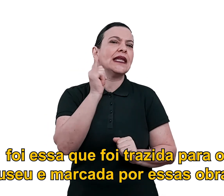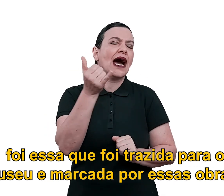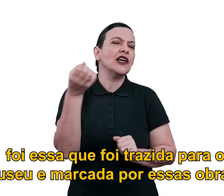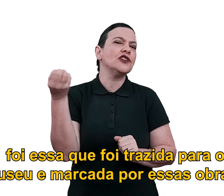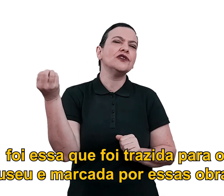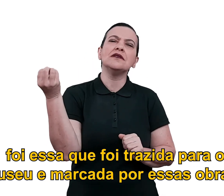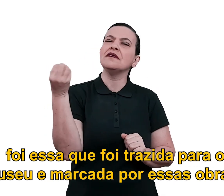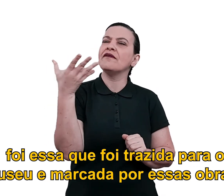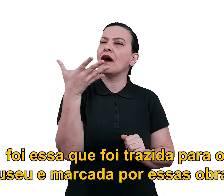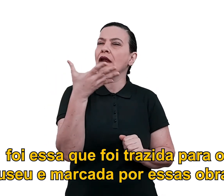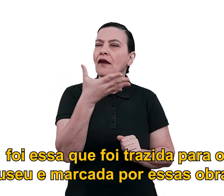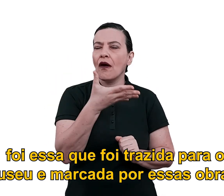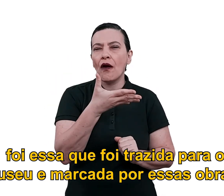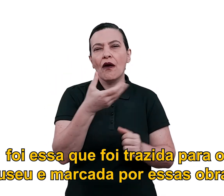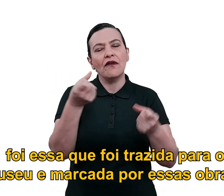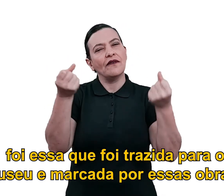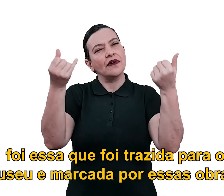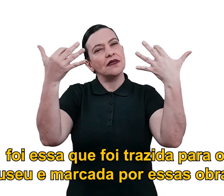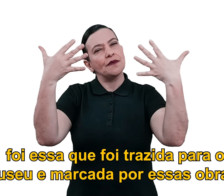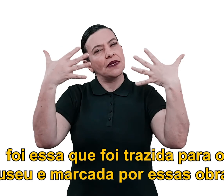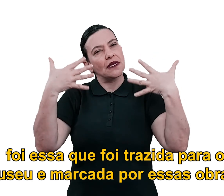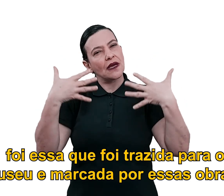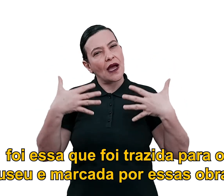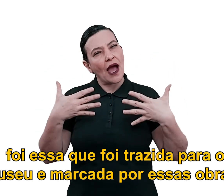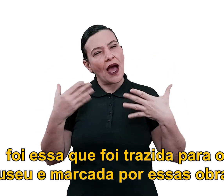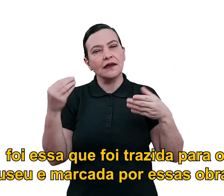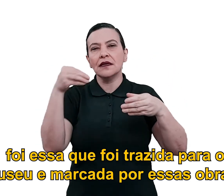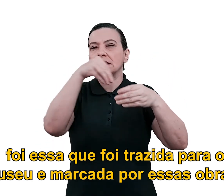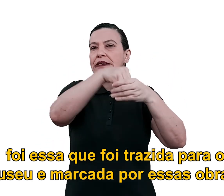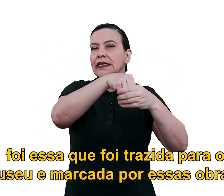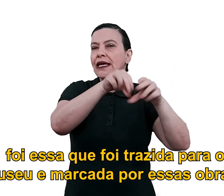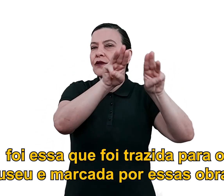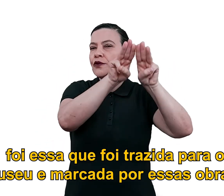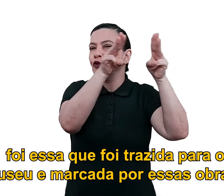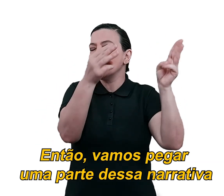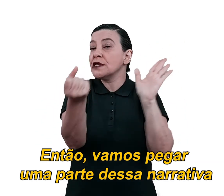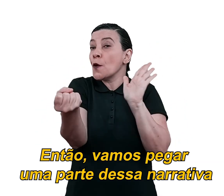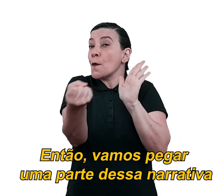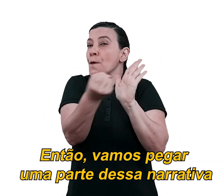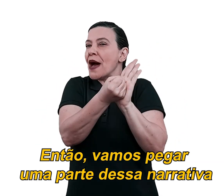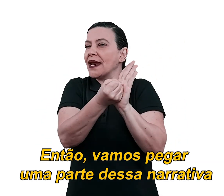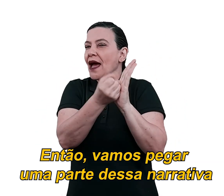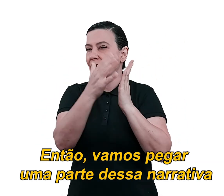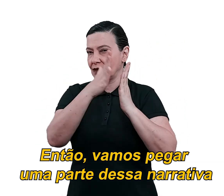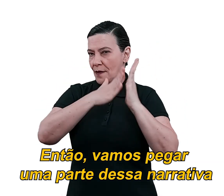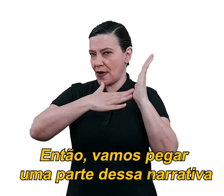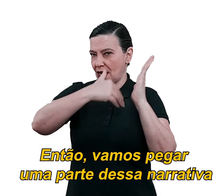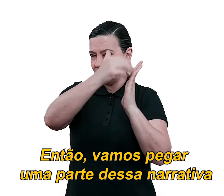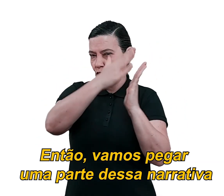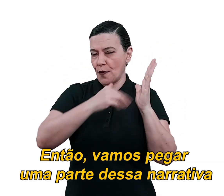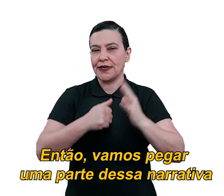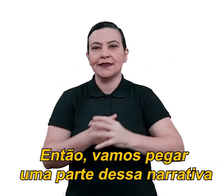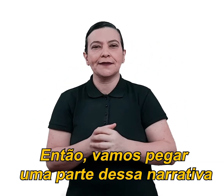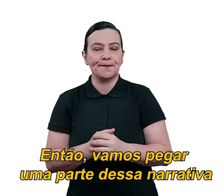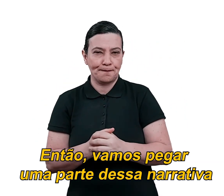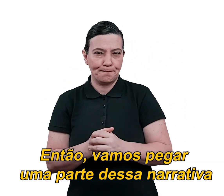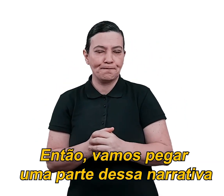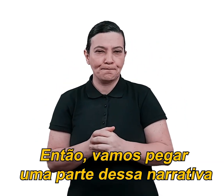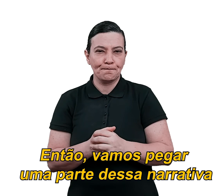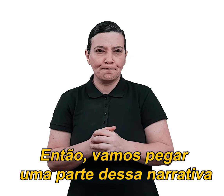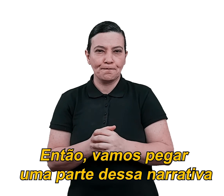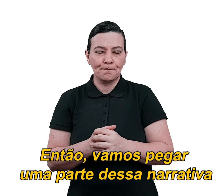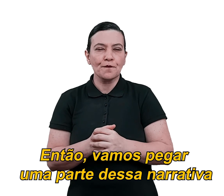essa que foi trazida para o museu e marcada por essas obras? Então, vamos pegar então uma